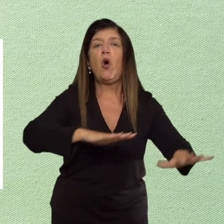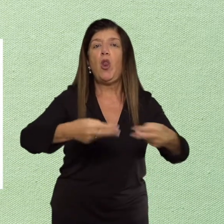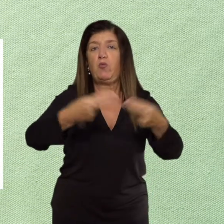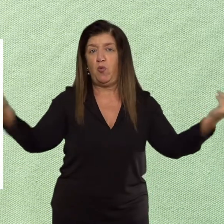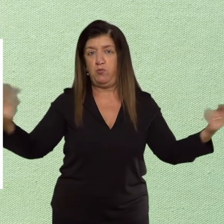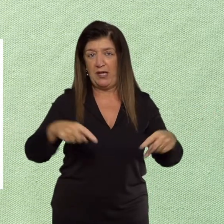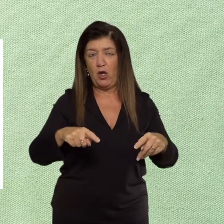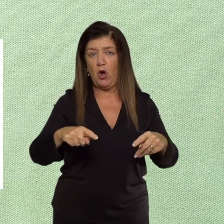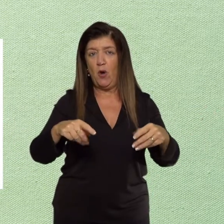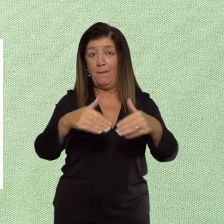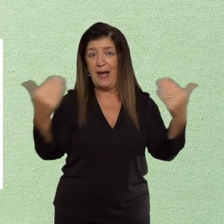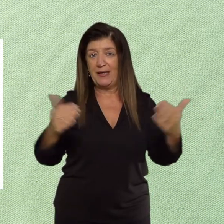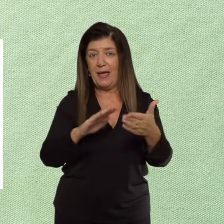comunque